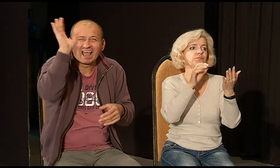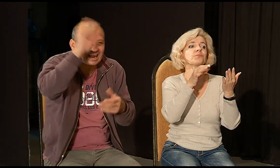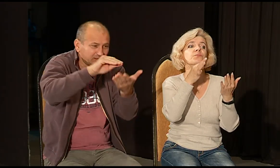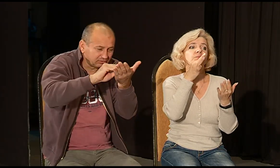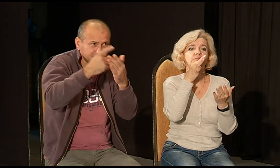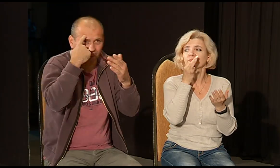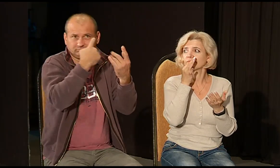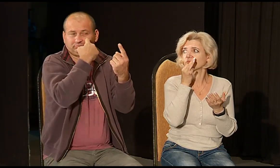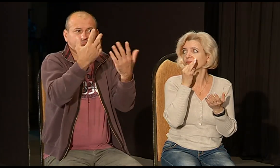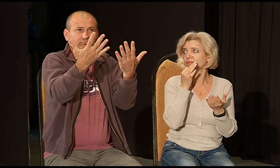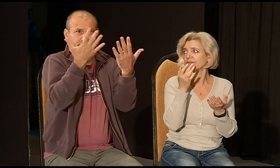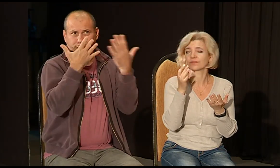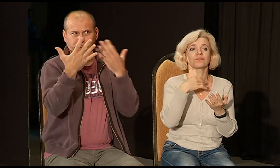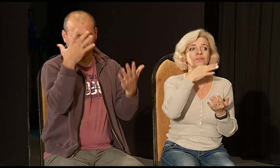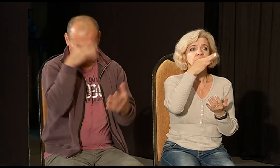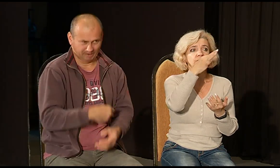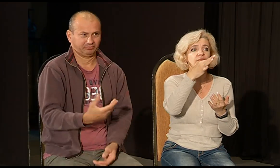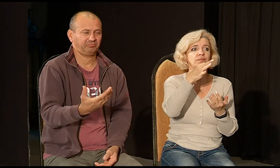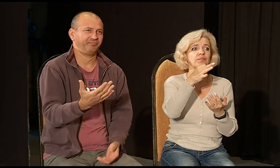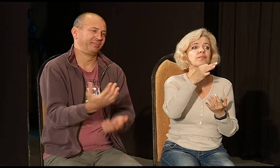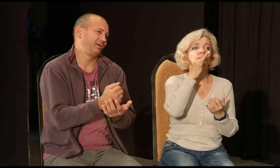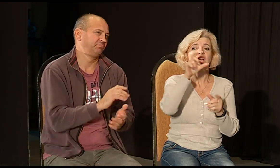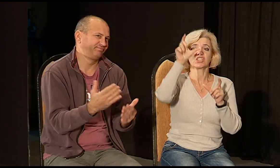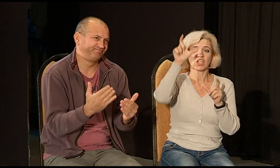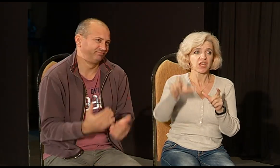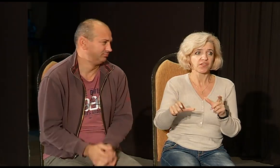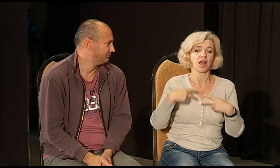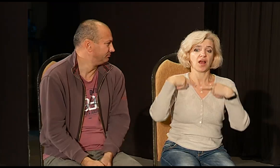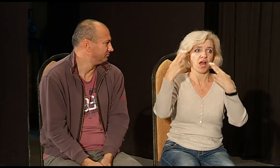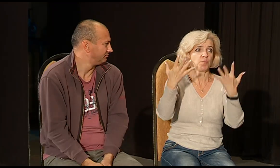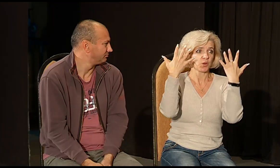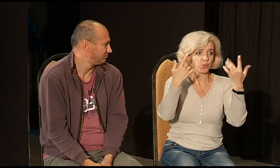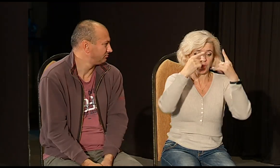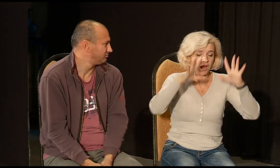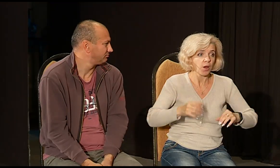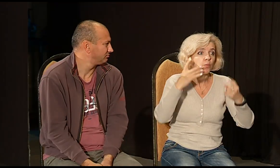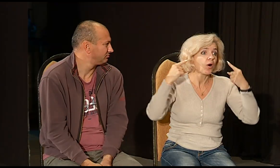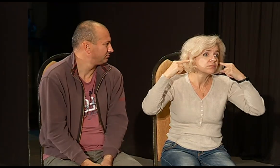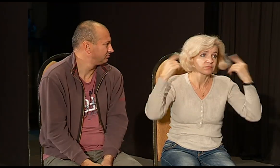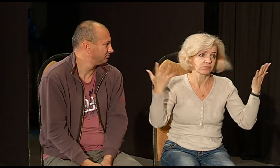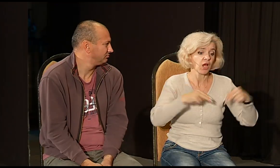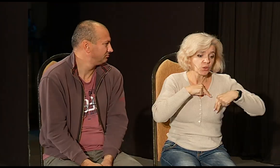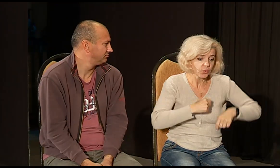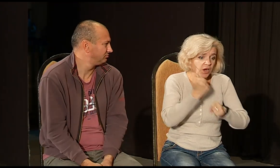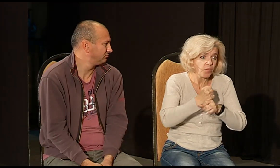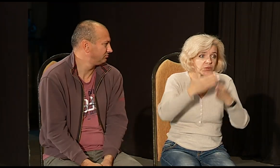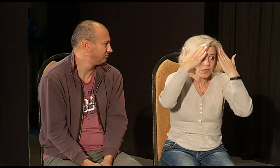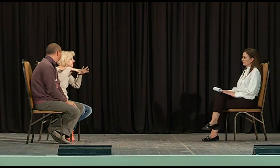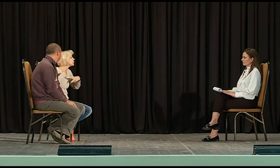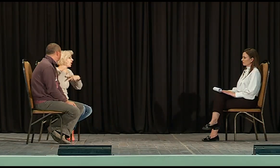dubii, au îndoieri. Asta e mesajul lor, adică să aibă puțin încredere că noi avem mâini, noi avem picioare, noi avem